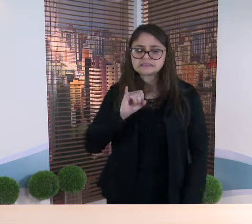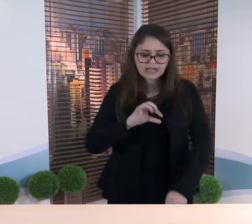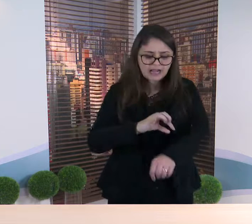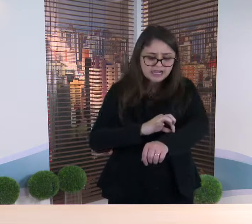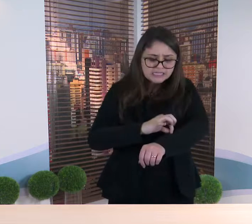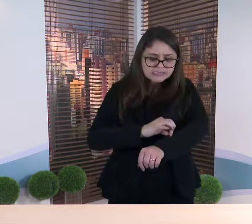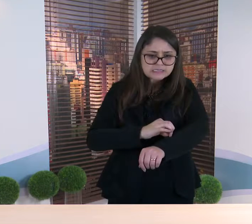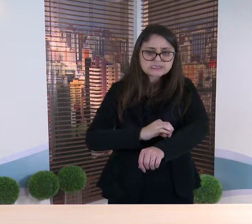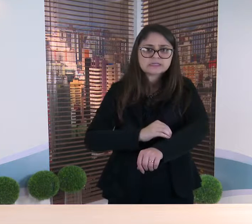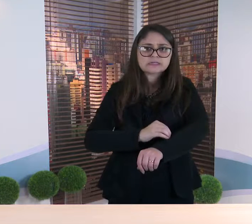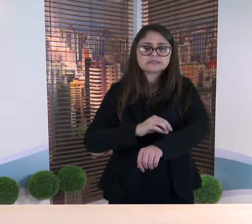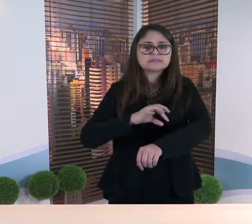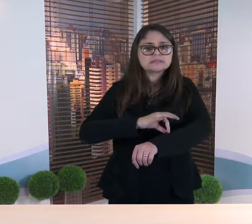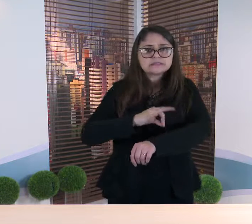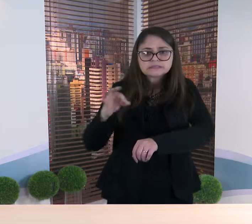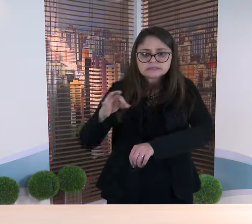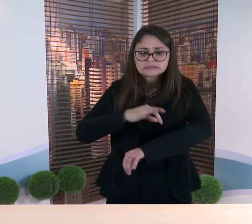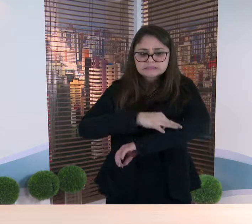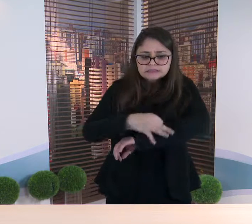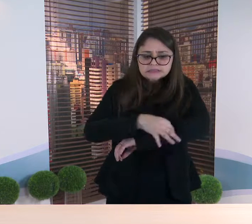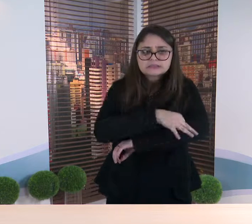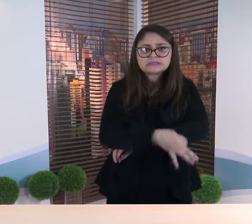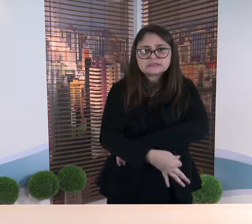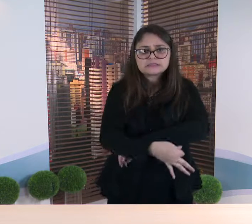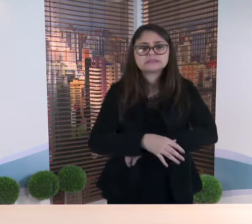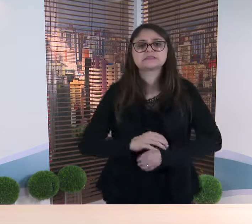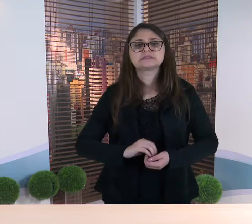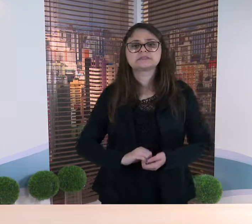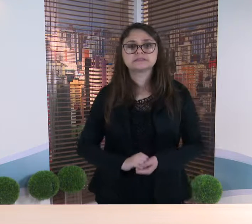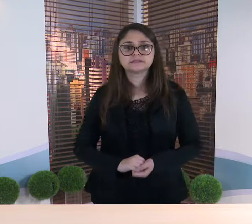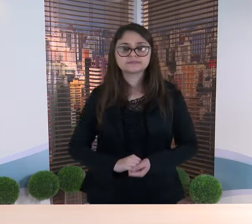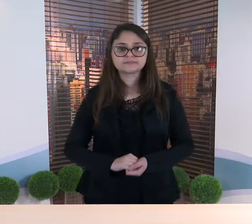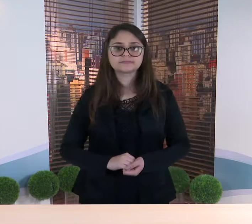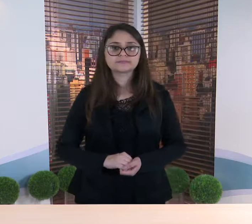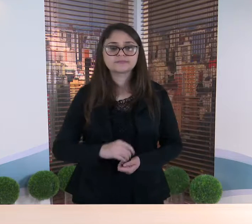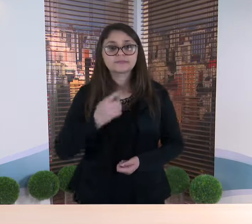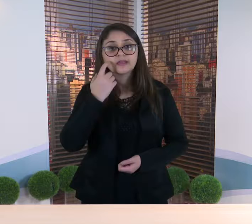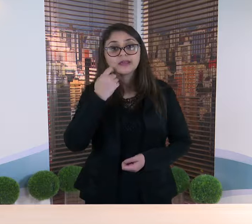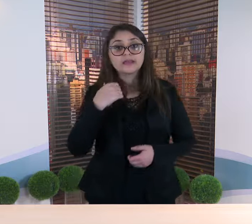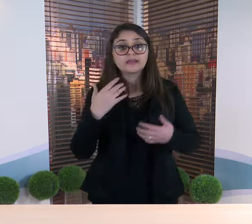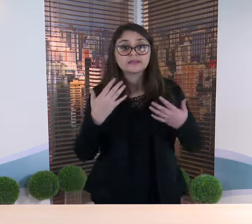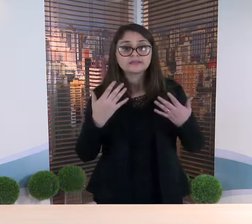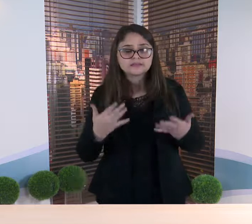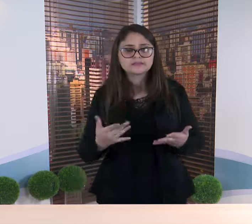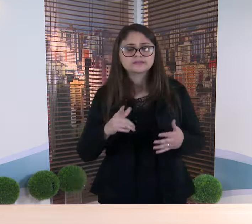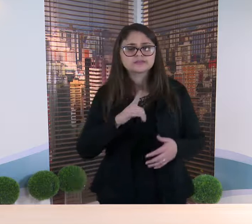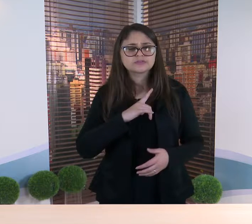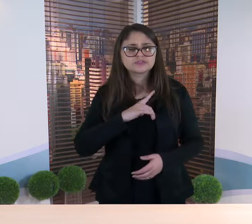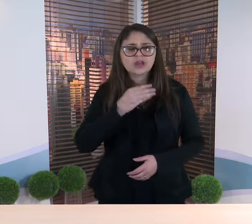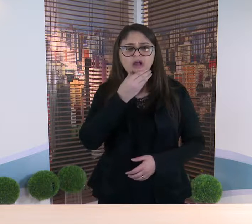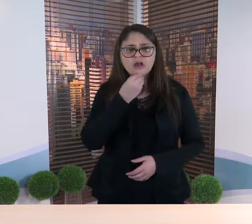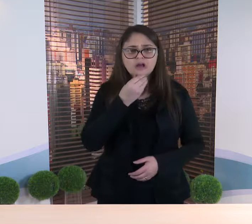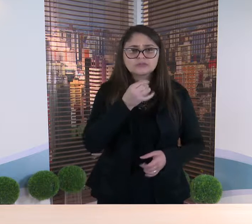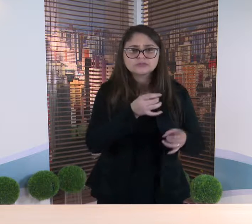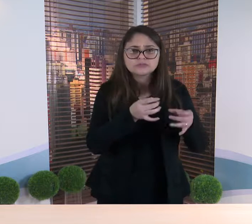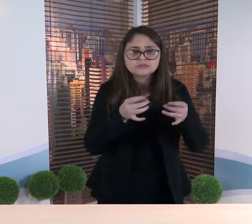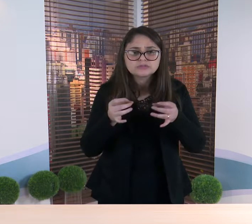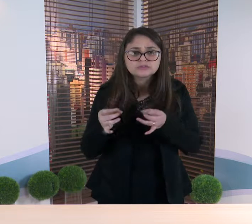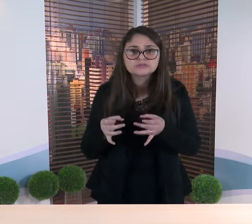por pele. Um provérbio usado pelos nômades, condutores de caravanas e mercadores, que servia para